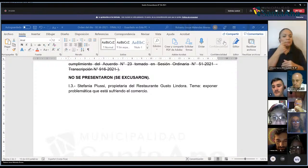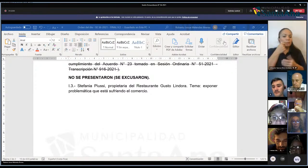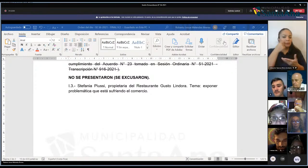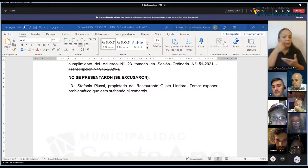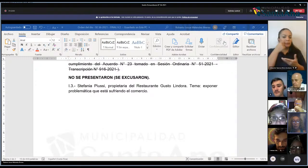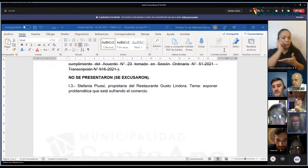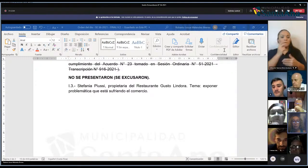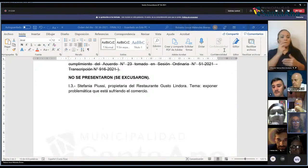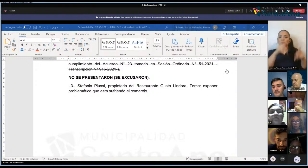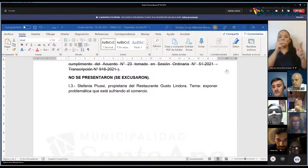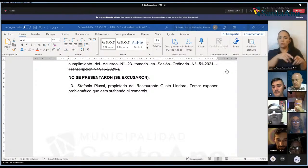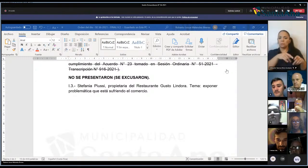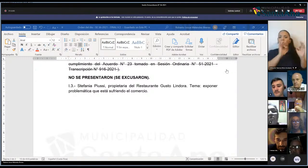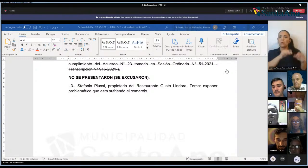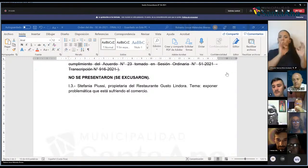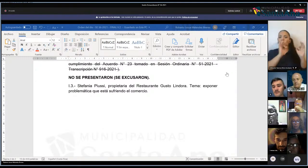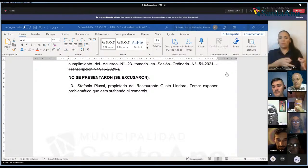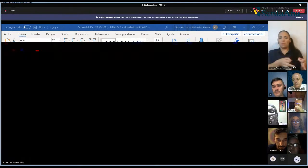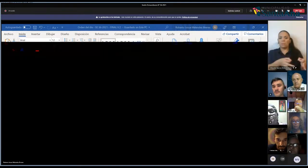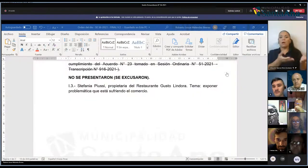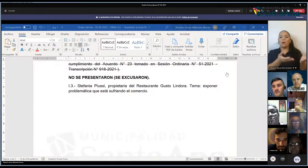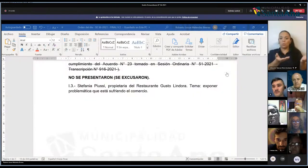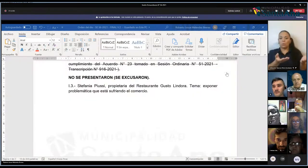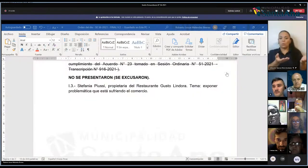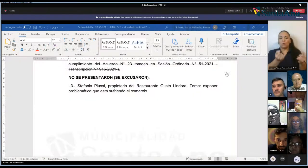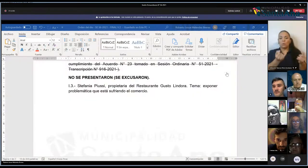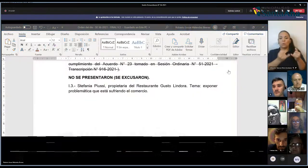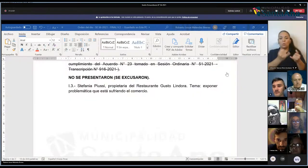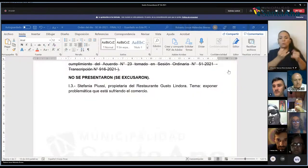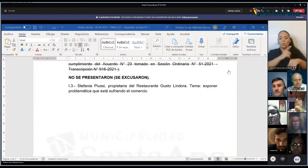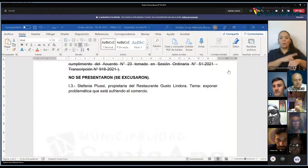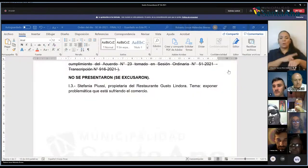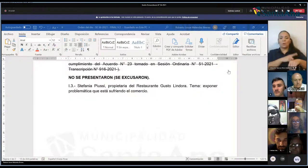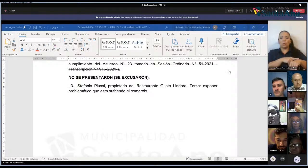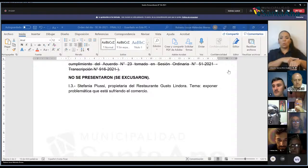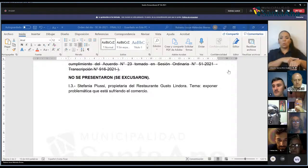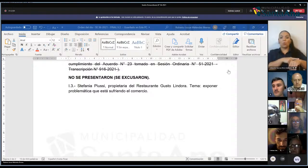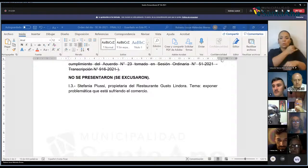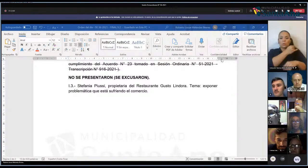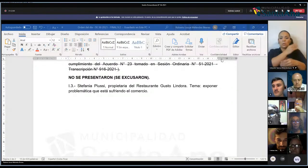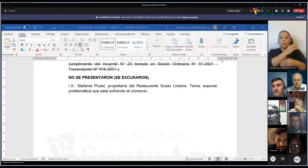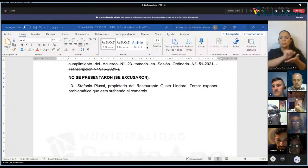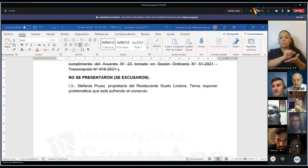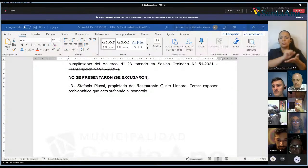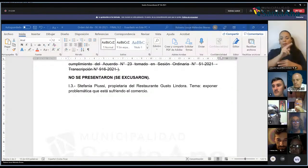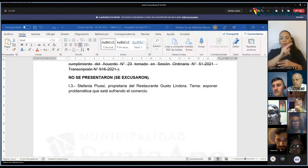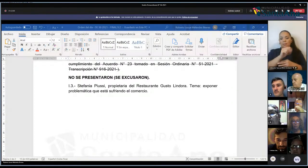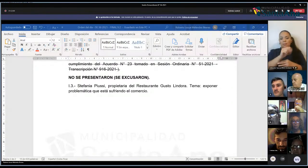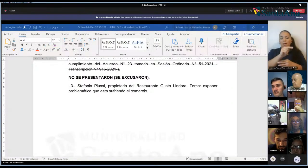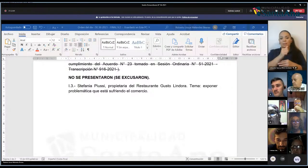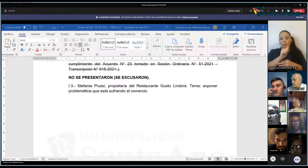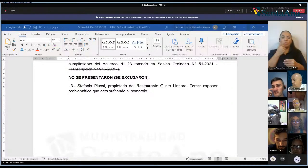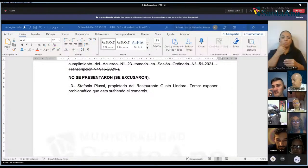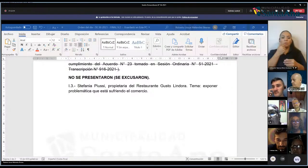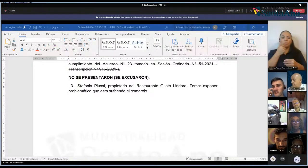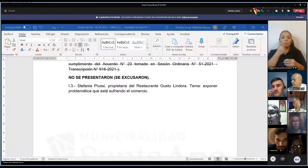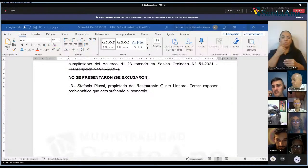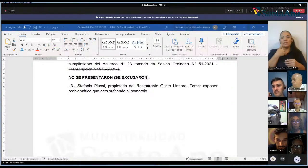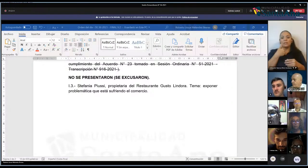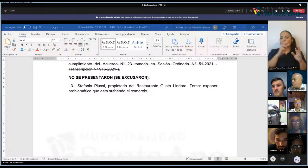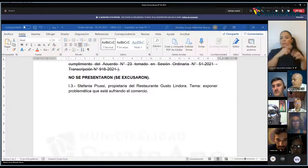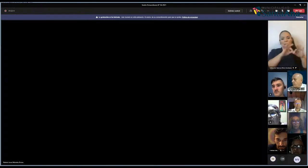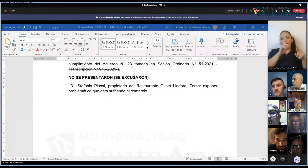confirmado salvo la última hora la junta de el colector de santana que nos indicó que puede ser unión que tenían importante no podían asistir